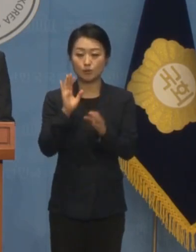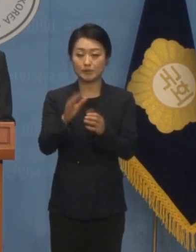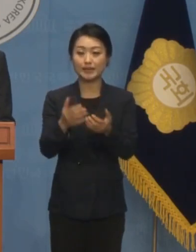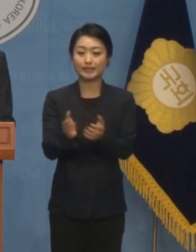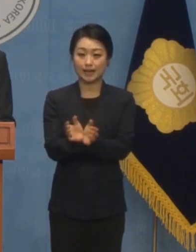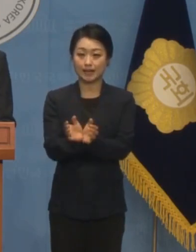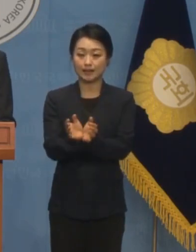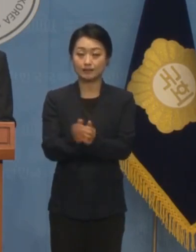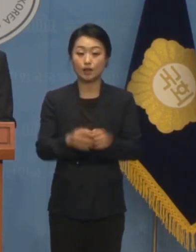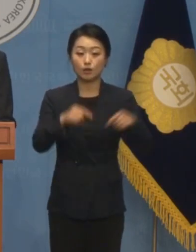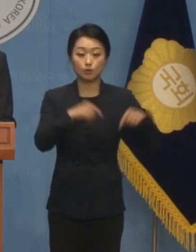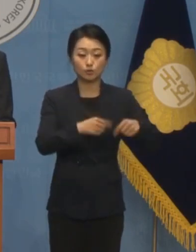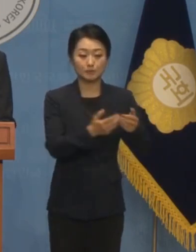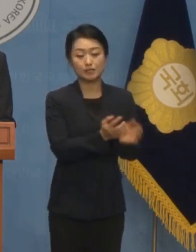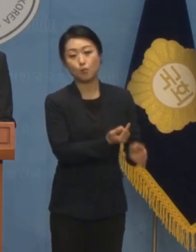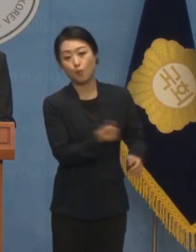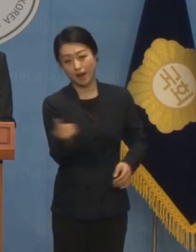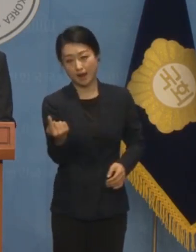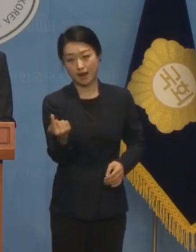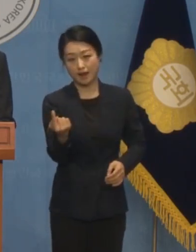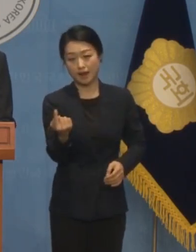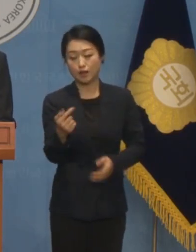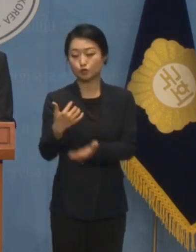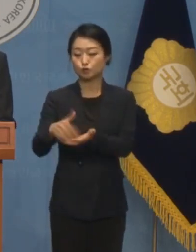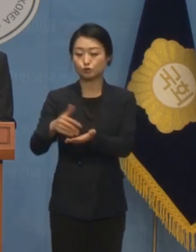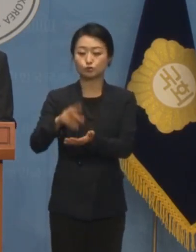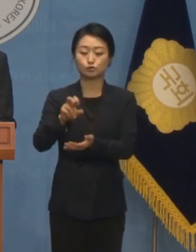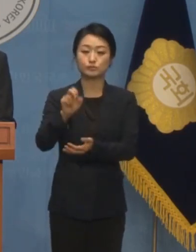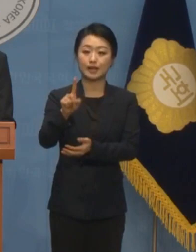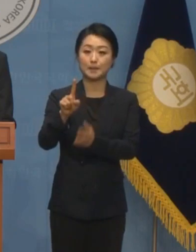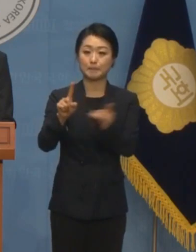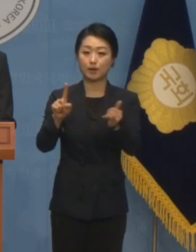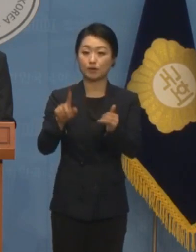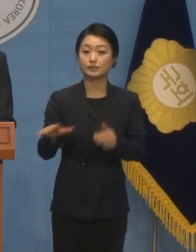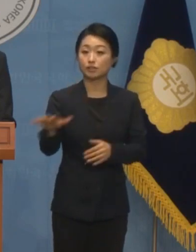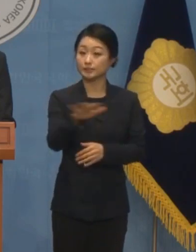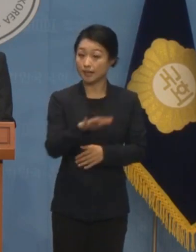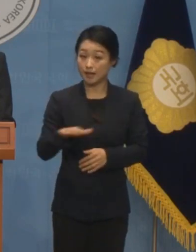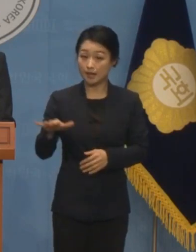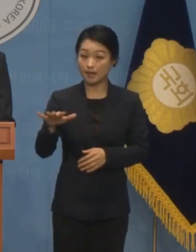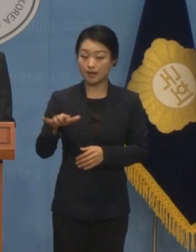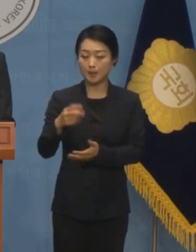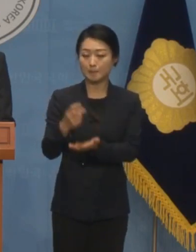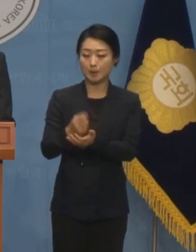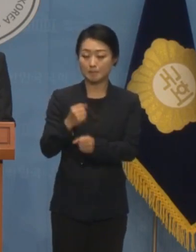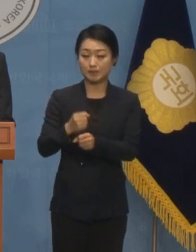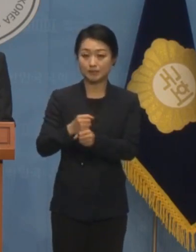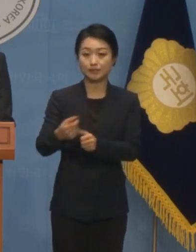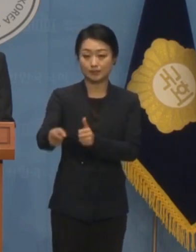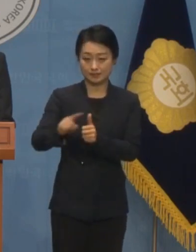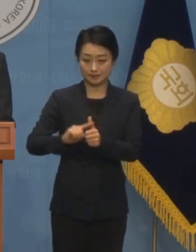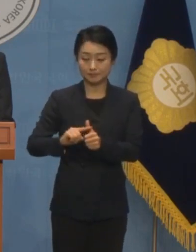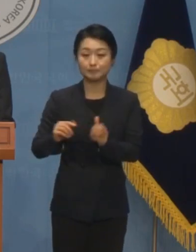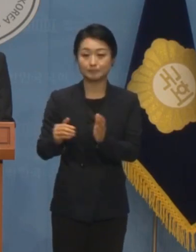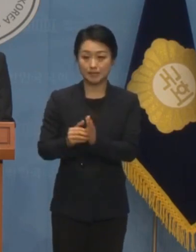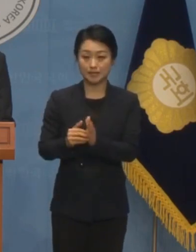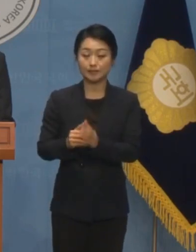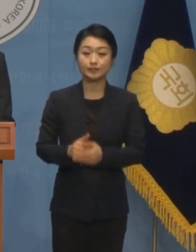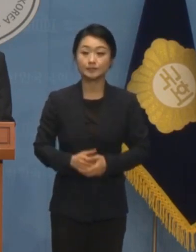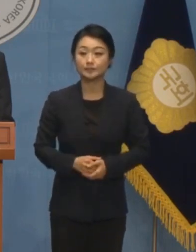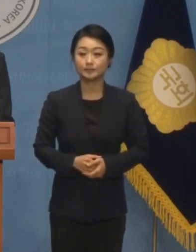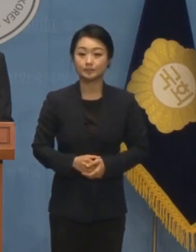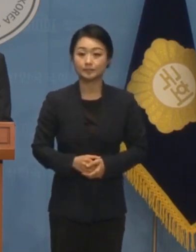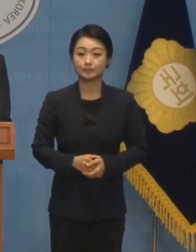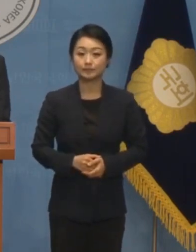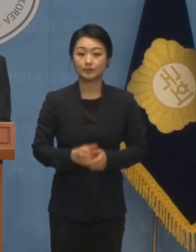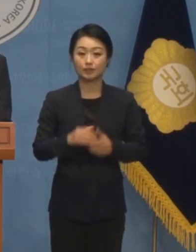등 비교섭단체 소속 국회의원 21명 전원이 공동 발의에 동참해 주셨습니다.